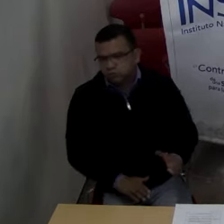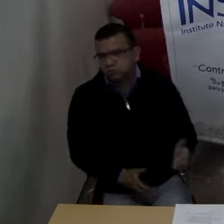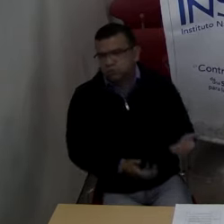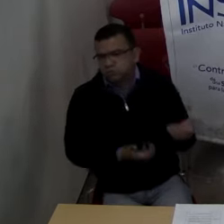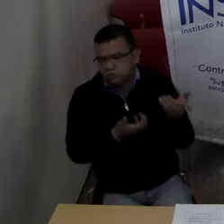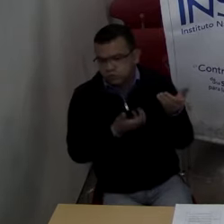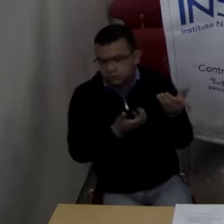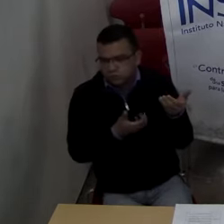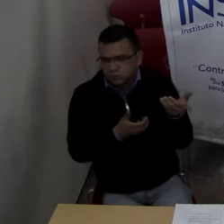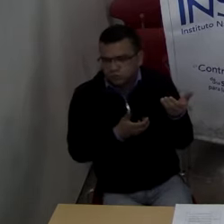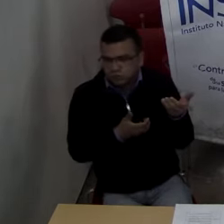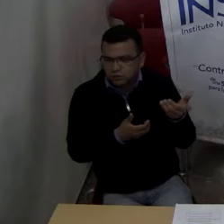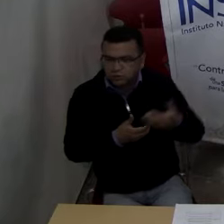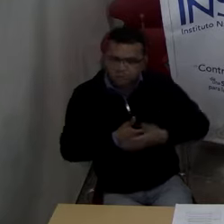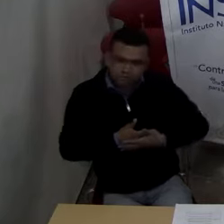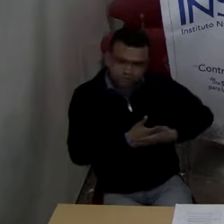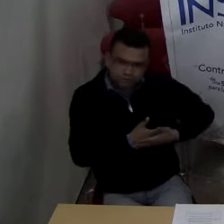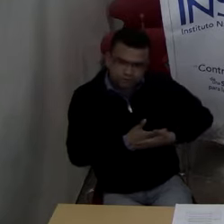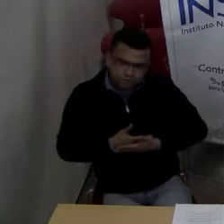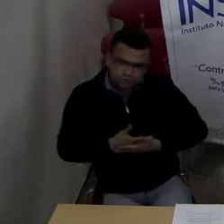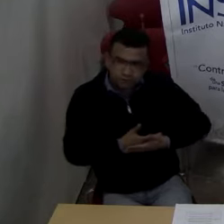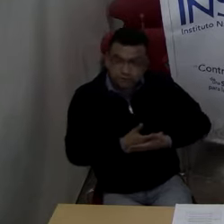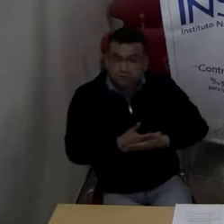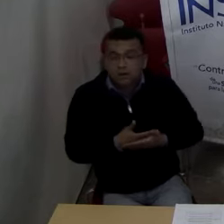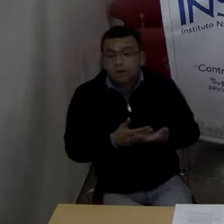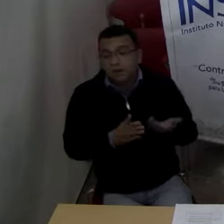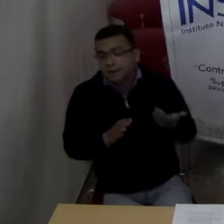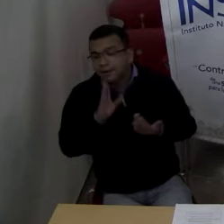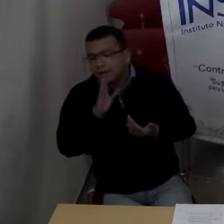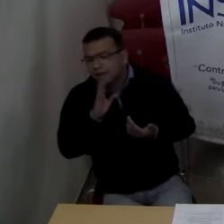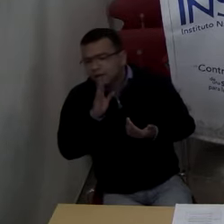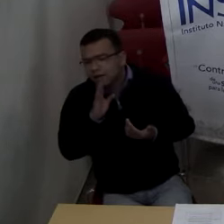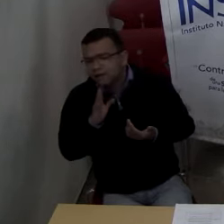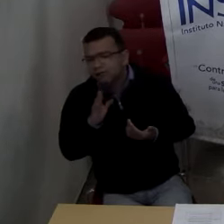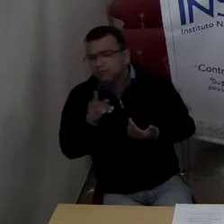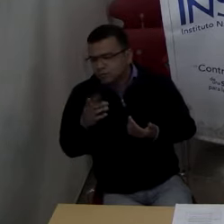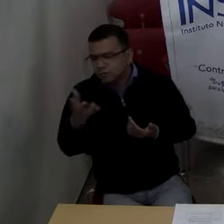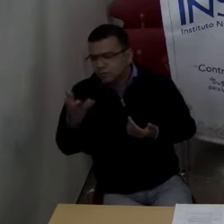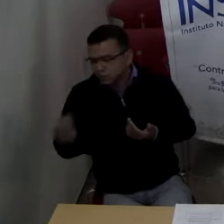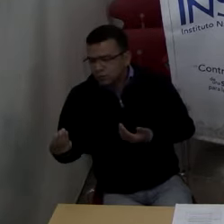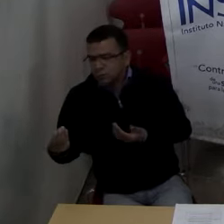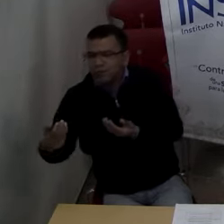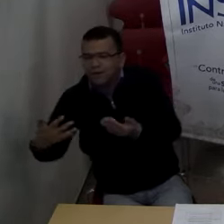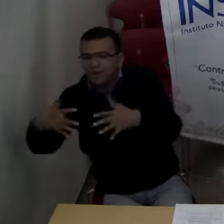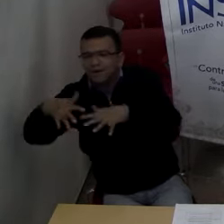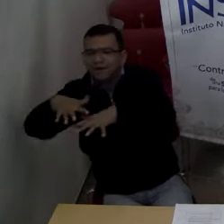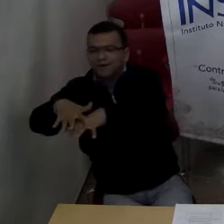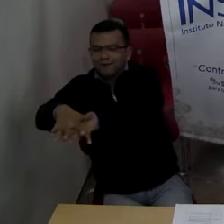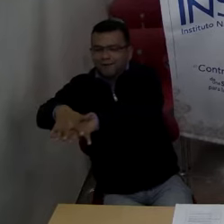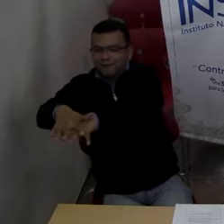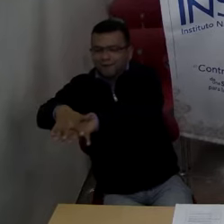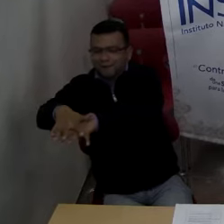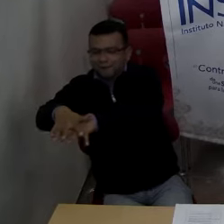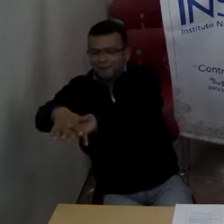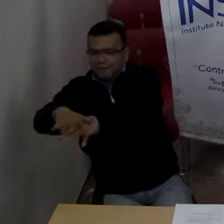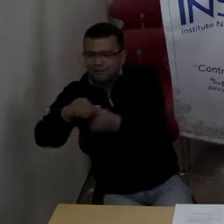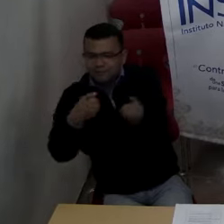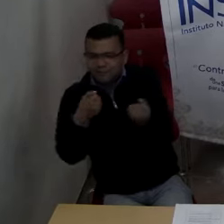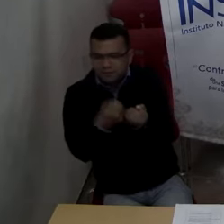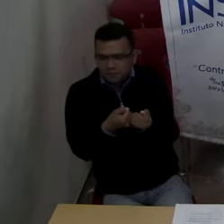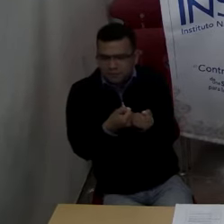pues también es una red de apoyo que se extiende al contexto inmediato. Esto